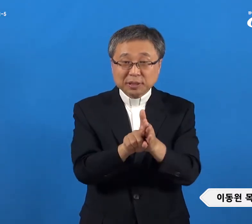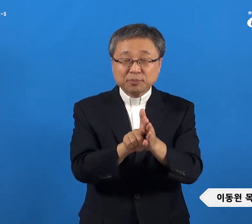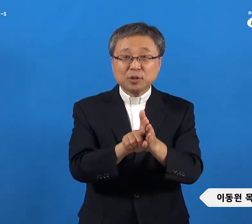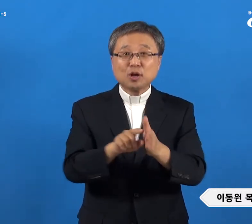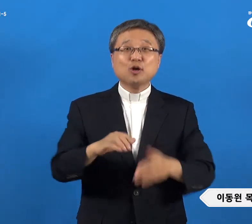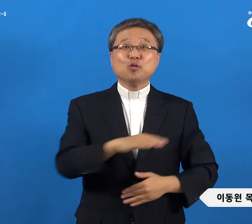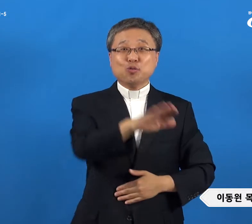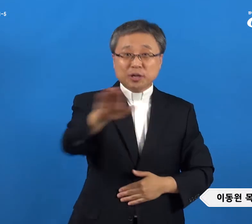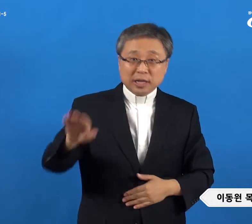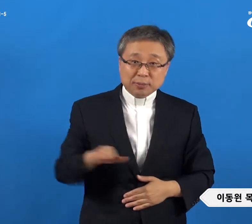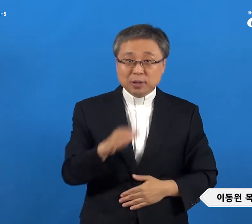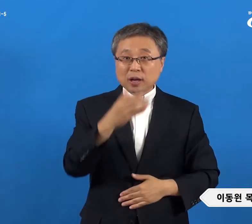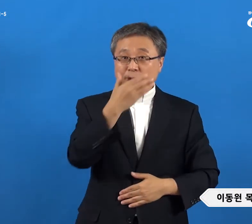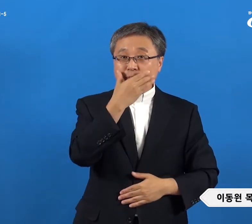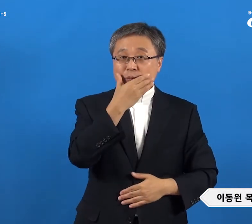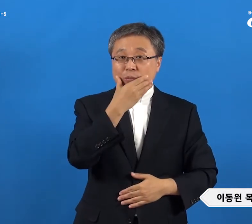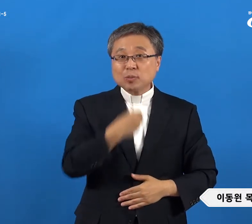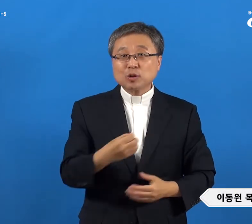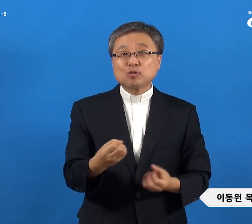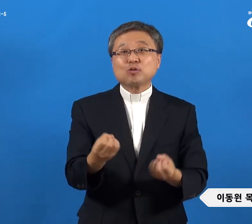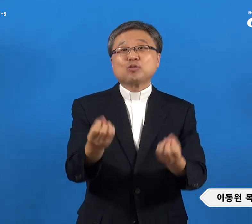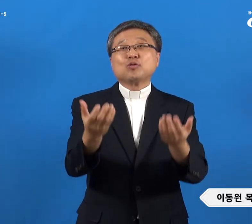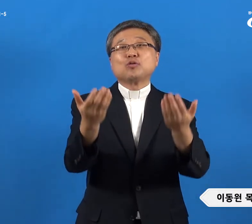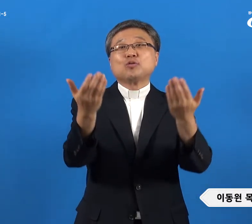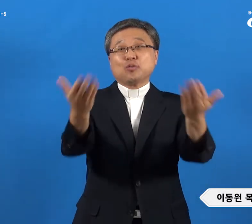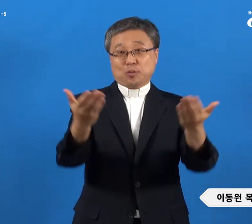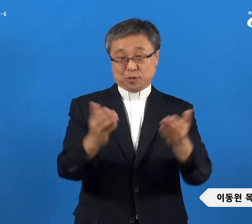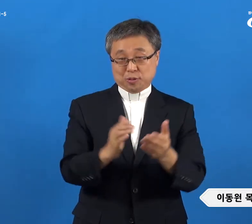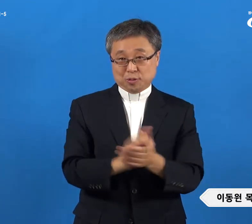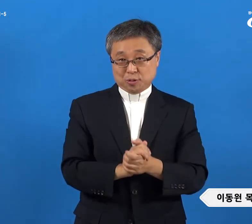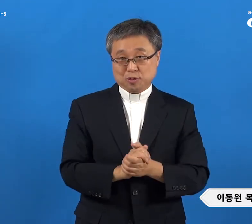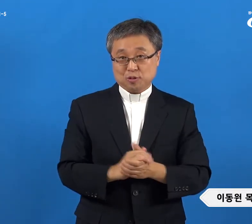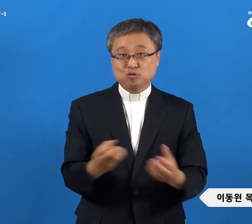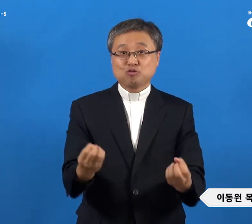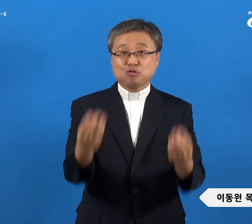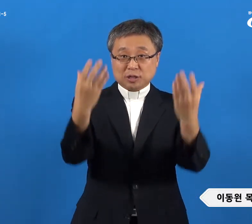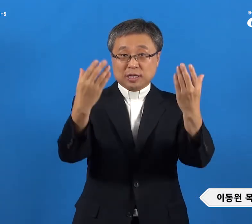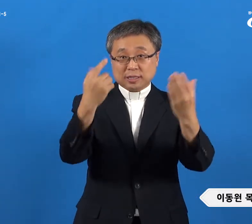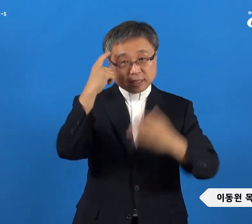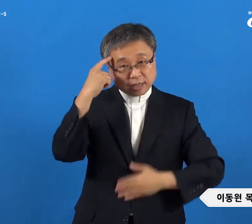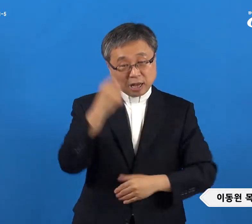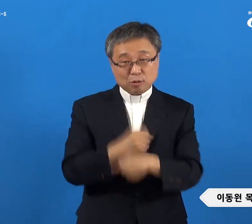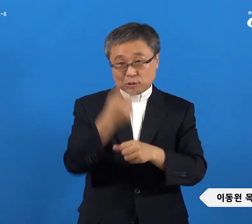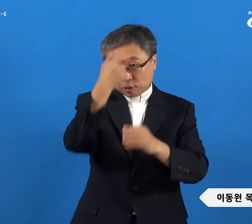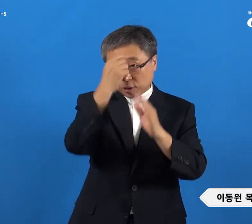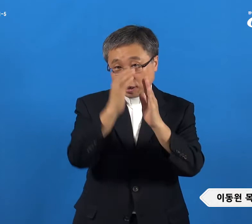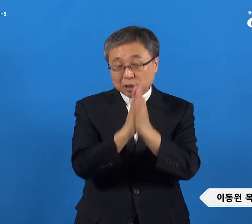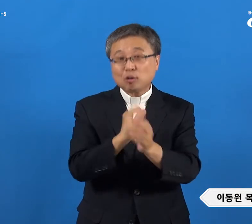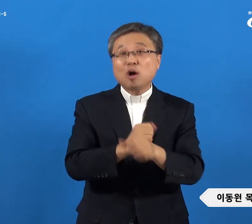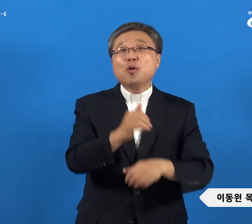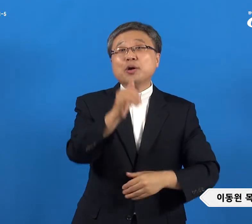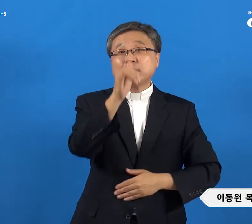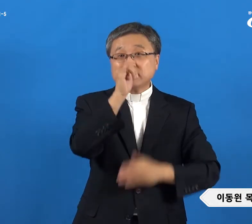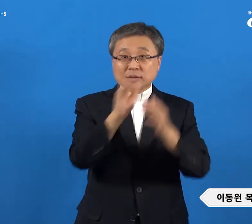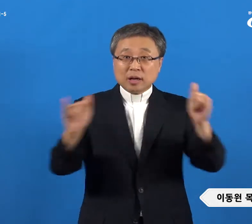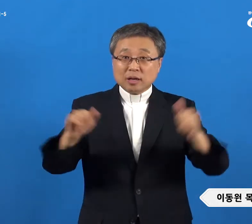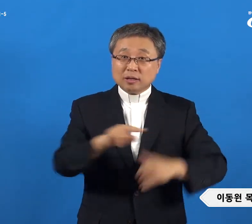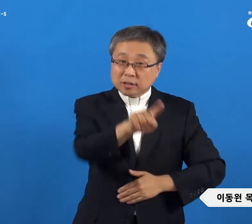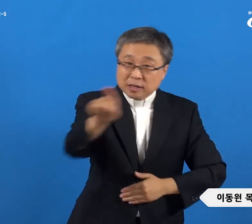우리는 이번 이 블레싱 축제 우리가 초대하기 위해서 생각하고 기도하고 있는 사람들, 그들이 제발 교회에 나와